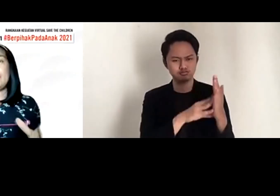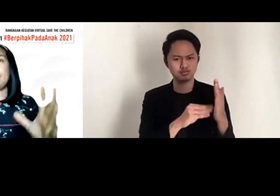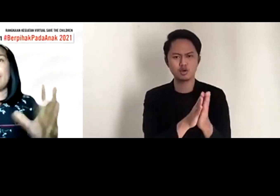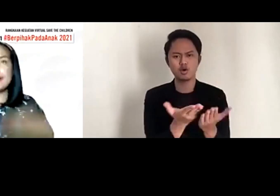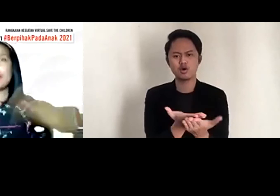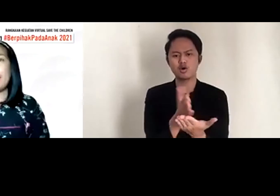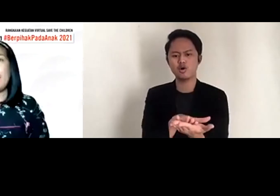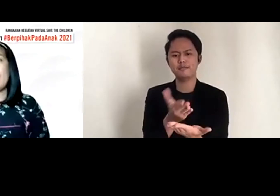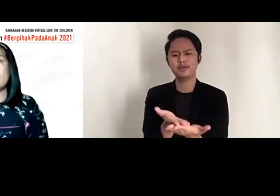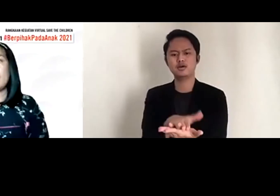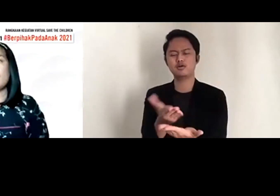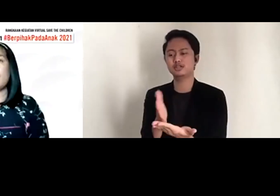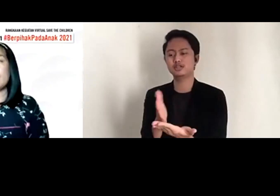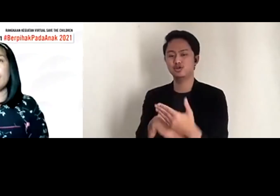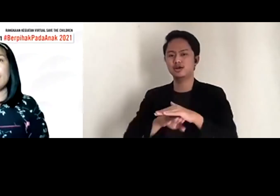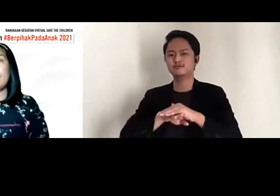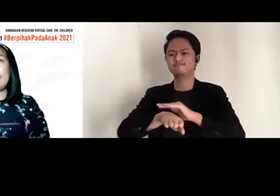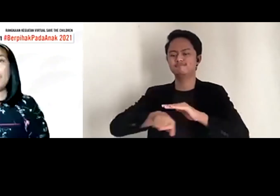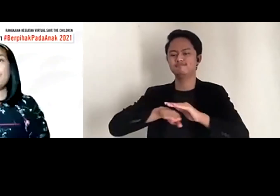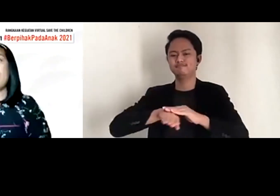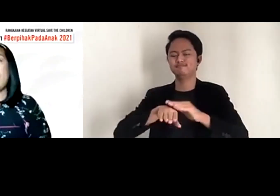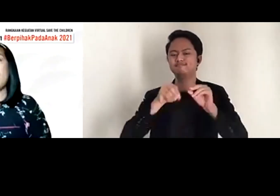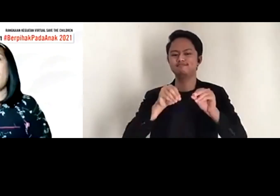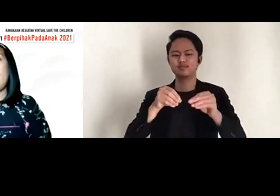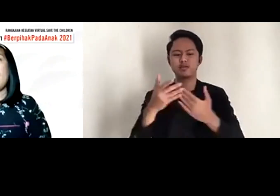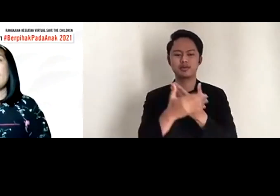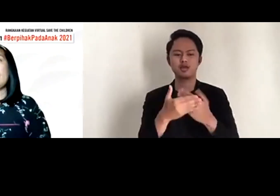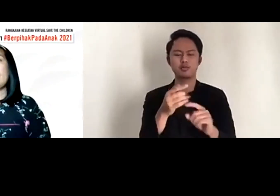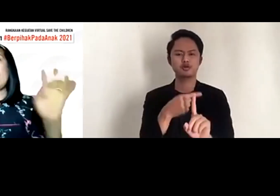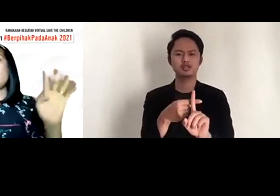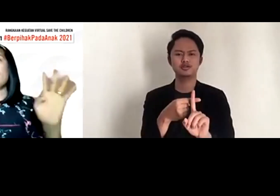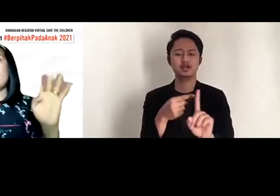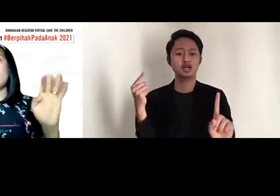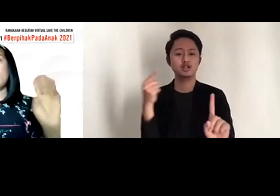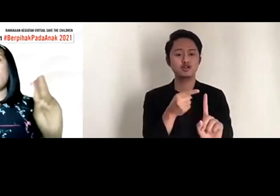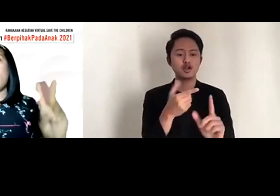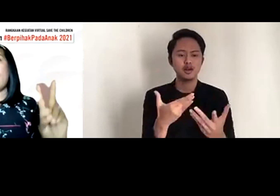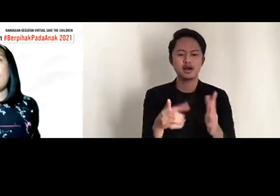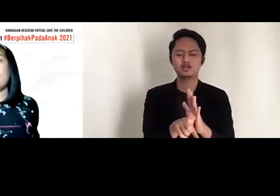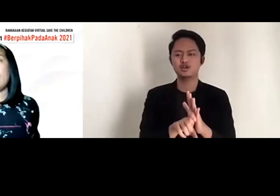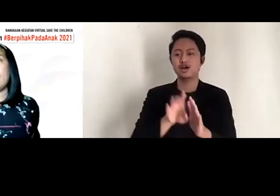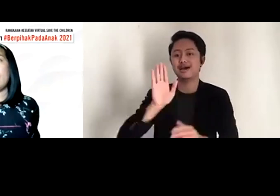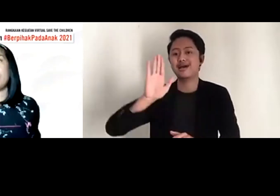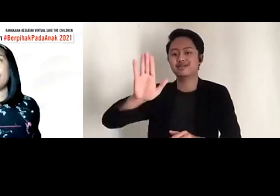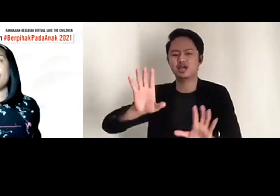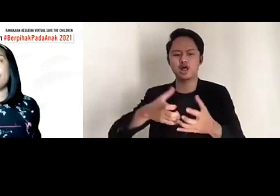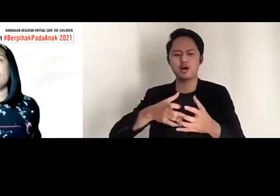ini mengajar mereka kelas pengasuhan positif dengan tujuan bahwa ketika sudah 2 gelombang